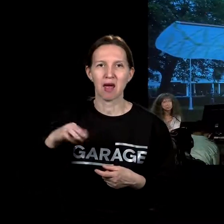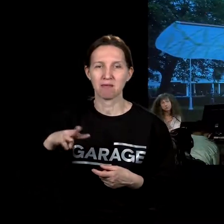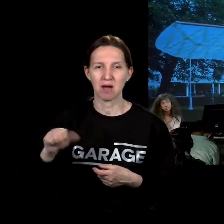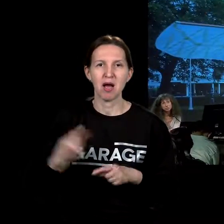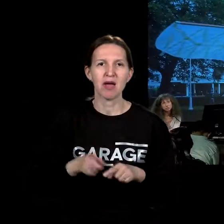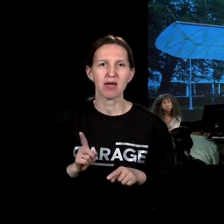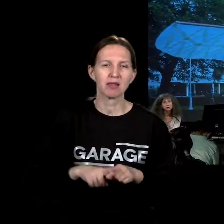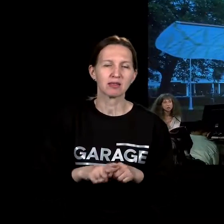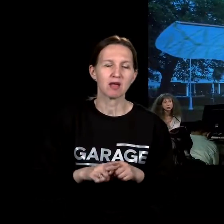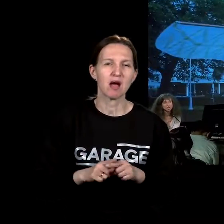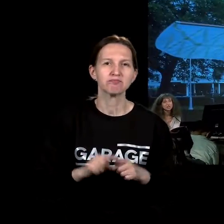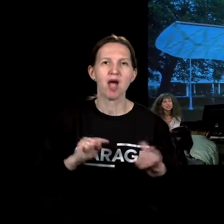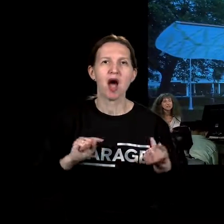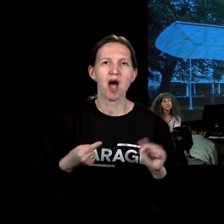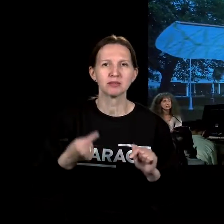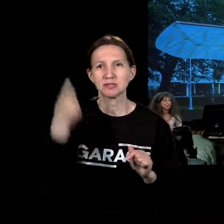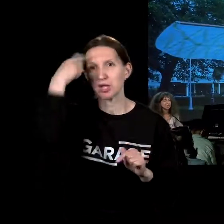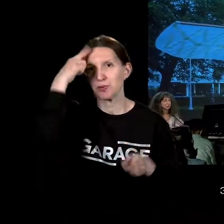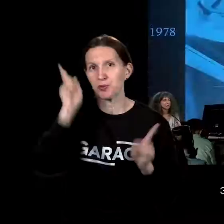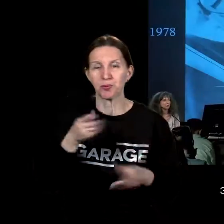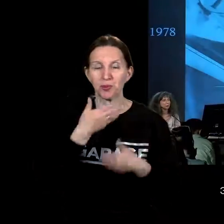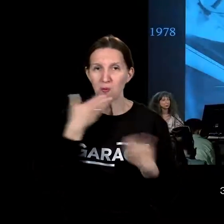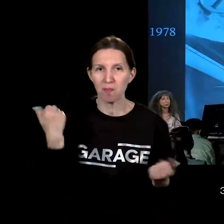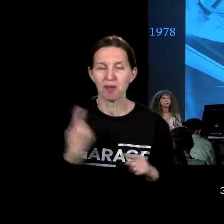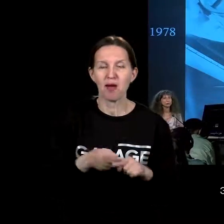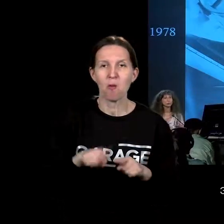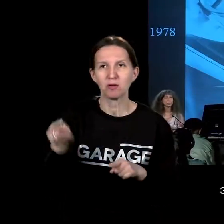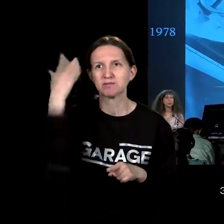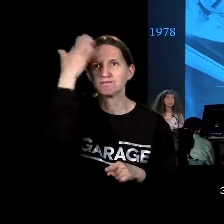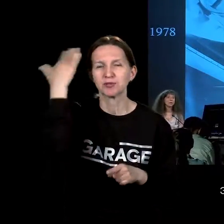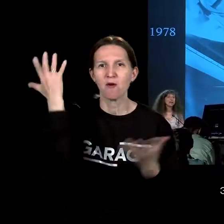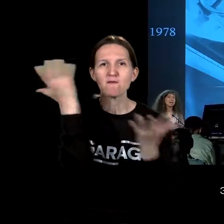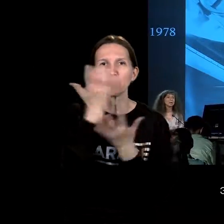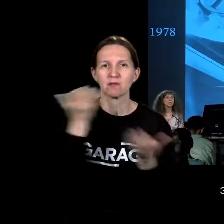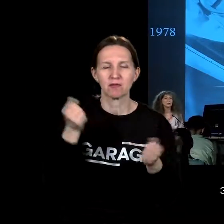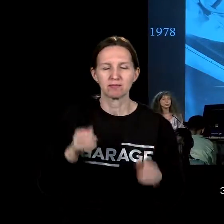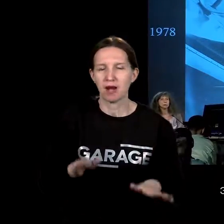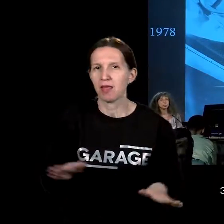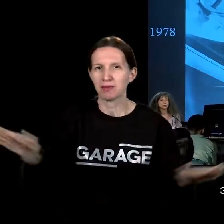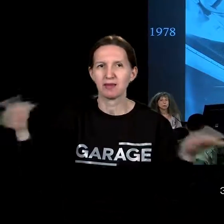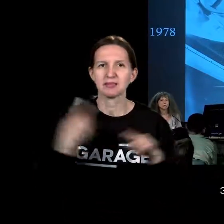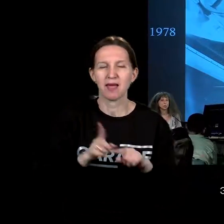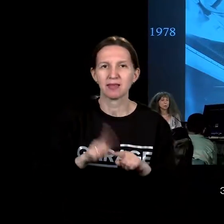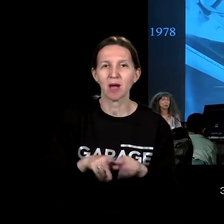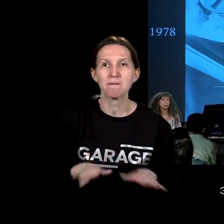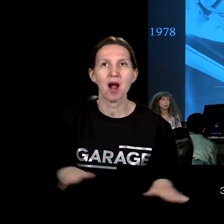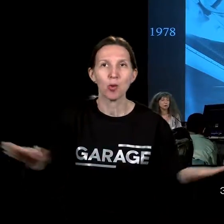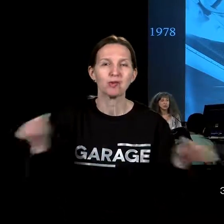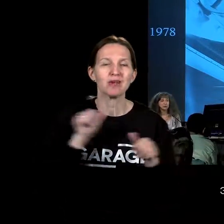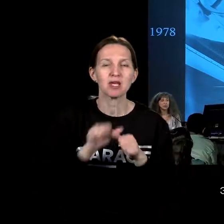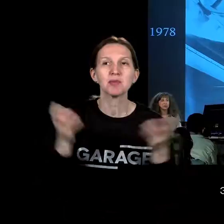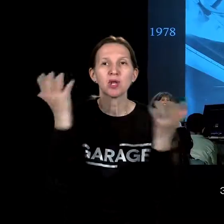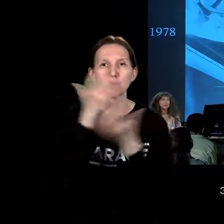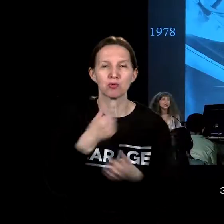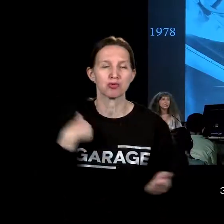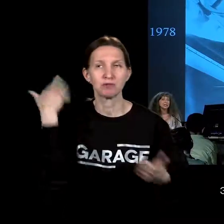которого во сне летает. Это полеты, о которых мечтает Пономаренко. Это полеты, которые происходят. Это то, как мы летаем